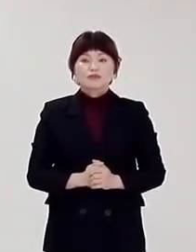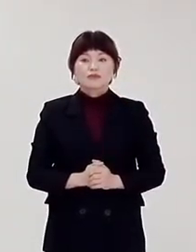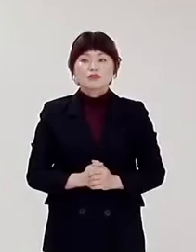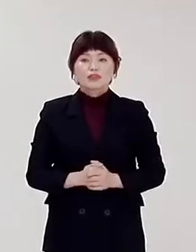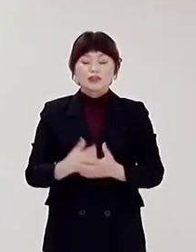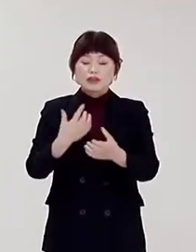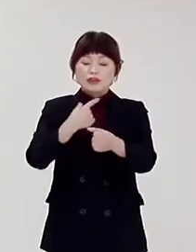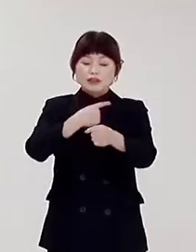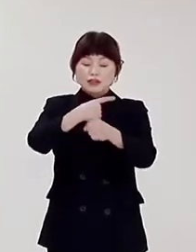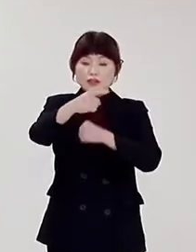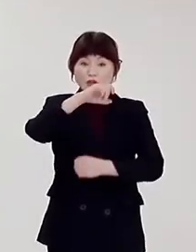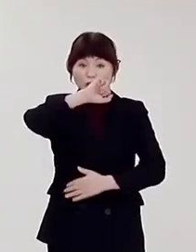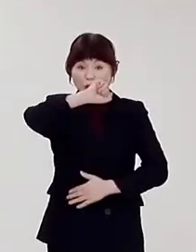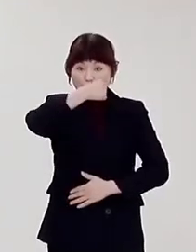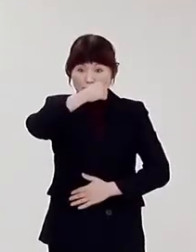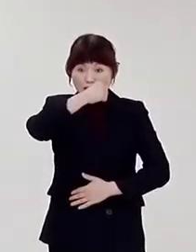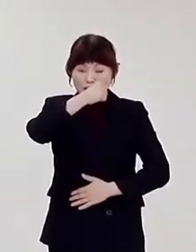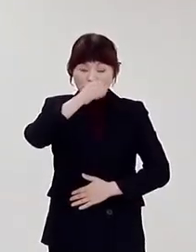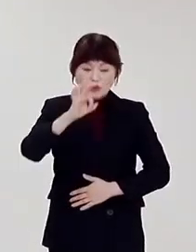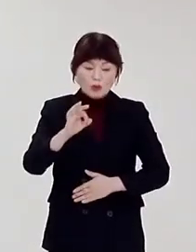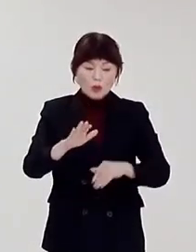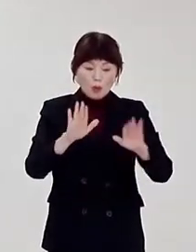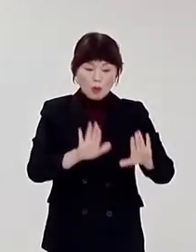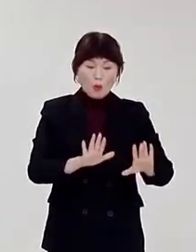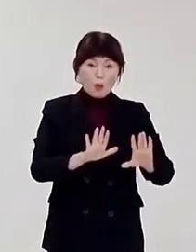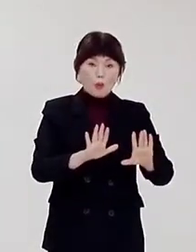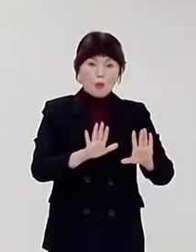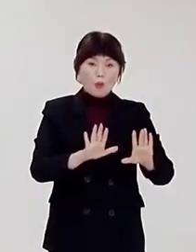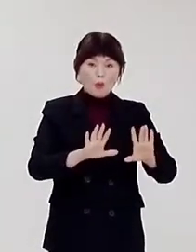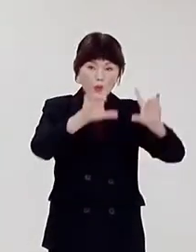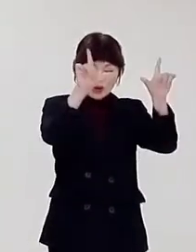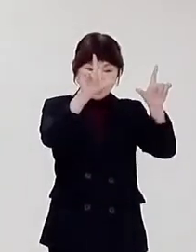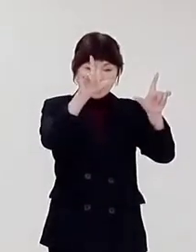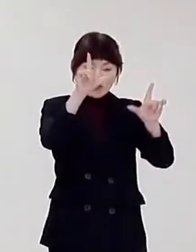2022년도 예산 규모는 당초 예산보다